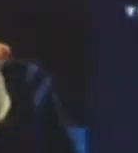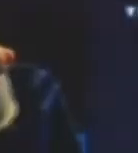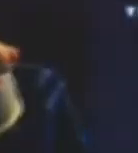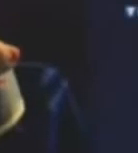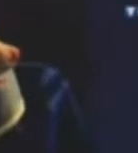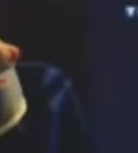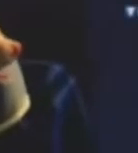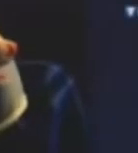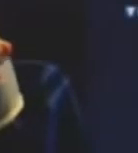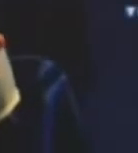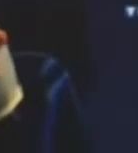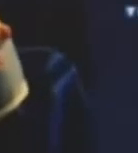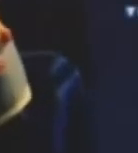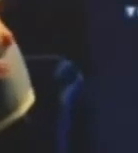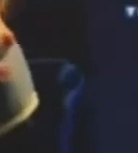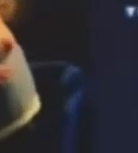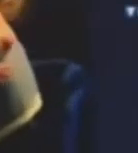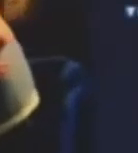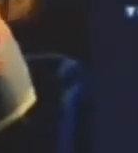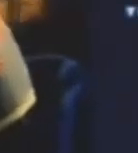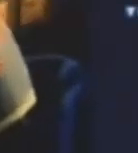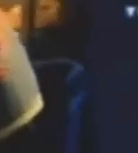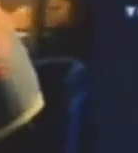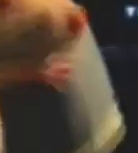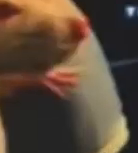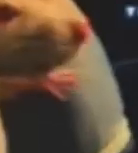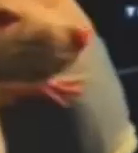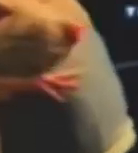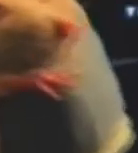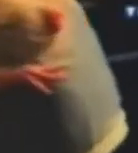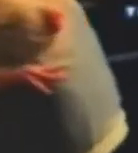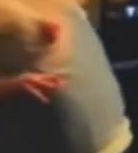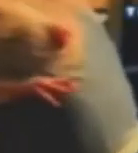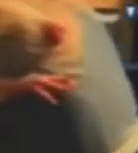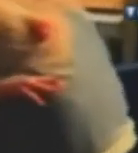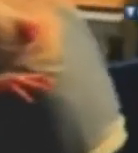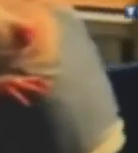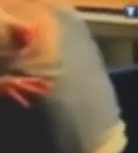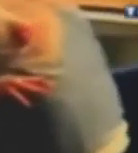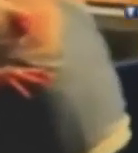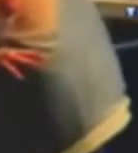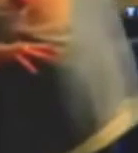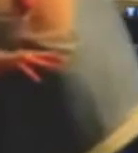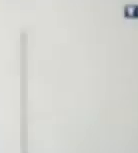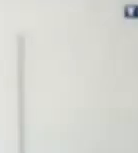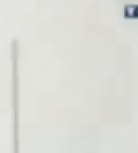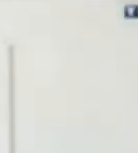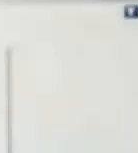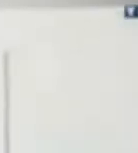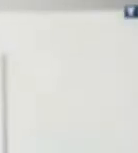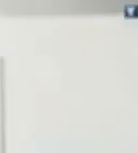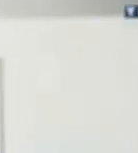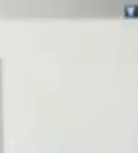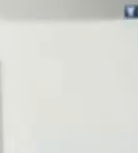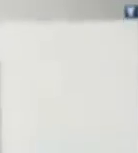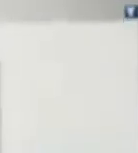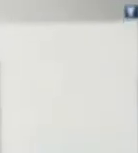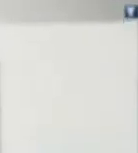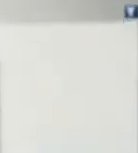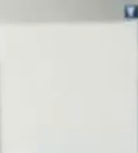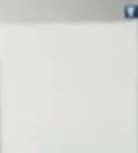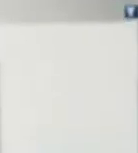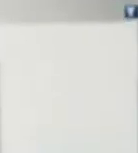veneno mortal? E nas TVs, as emissoras não param de mostrar as imagens dos ratinhos